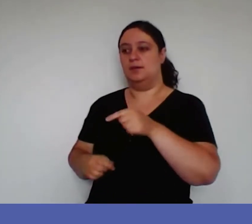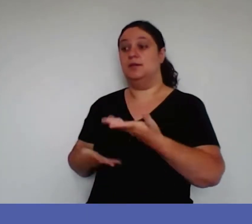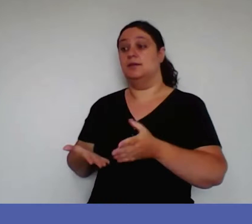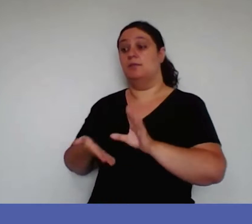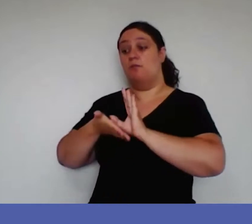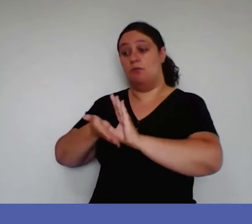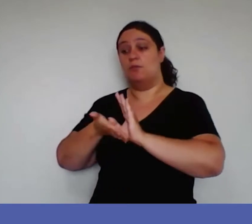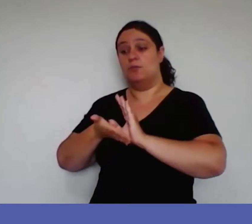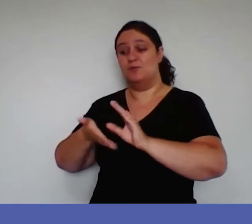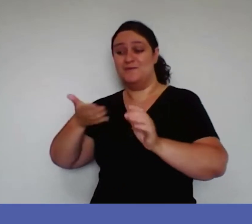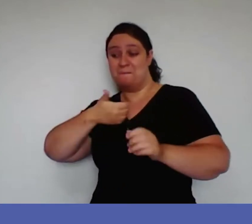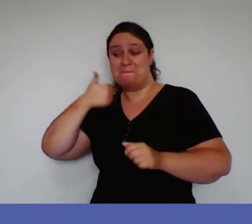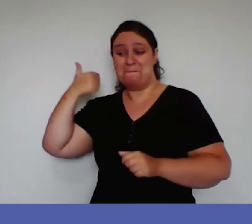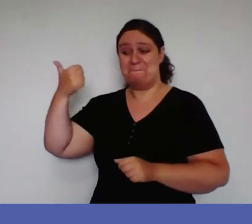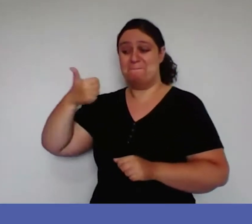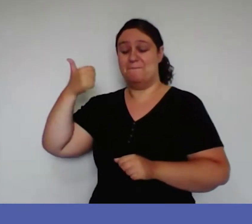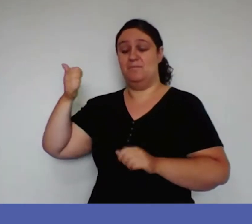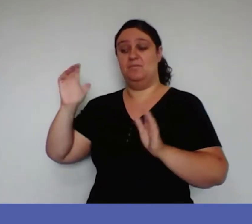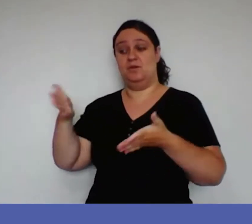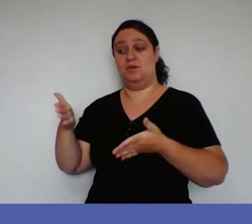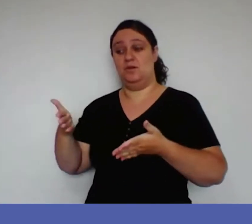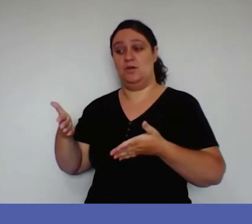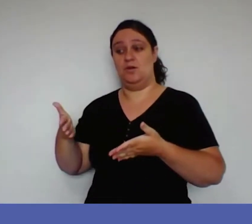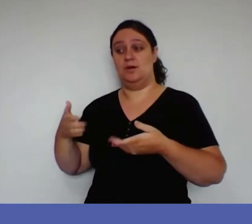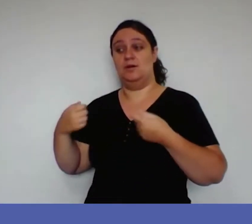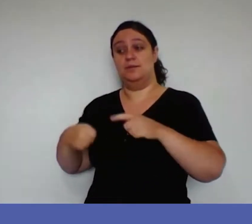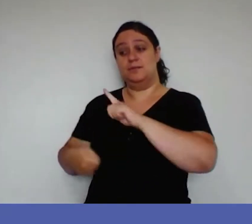turbinados, o gerente agora precisa ser turbinado.